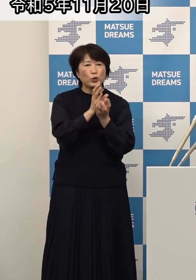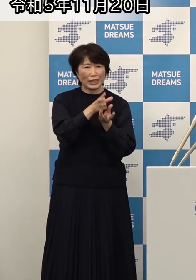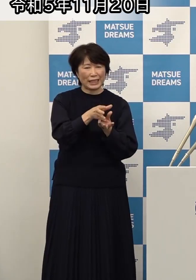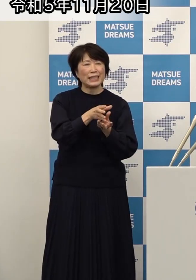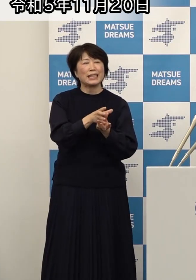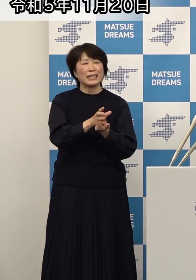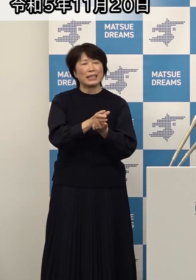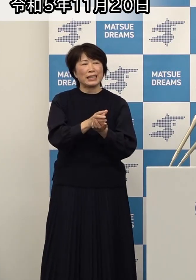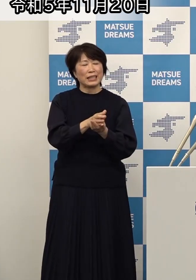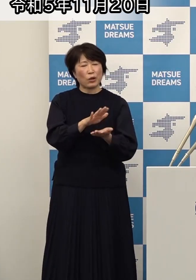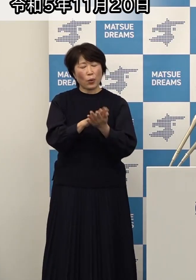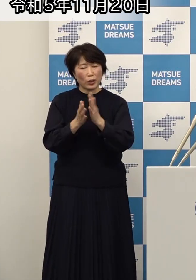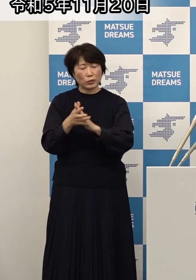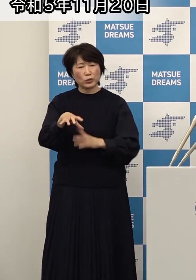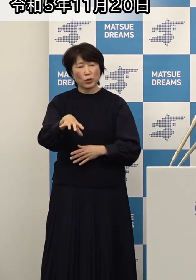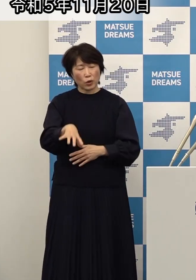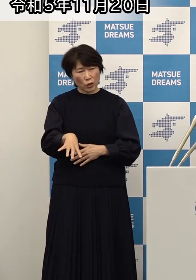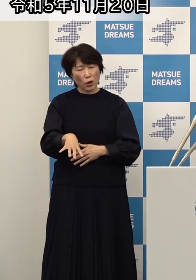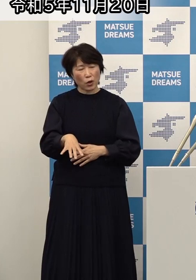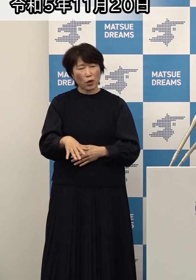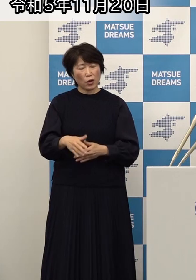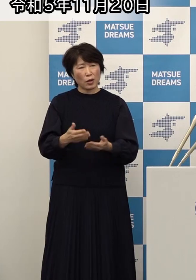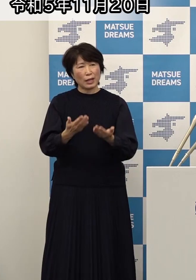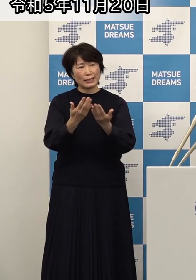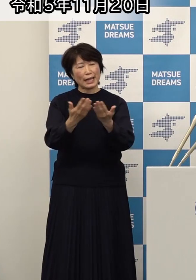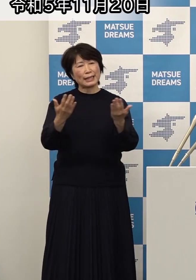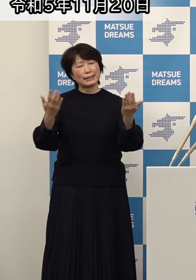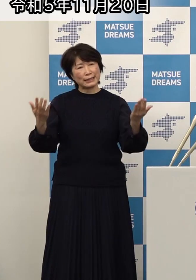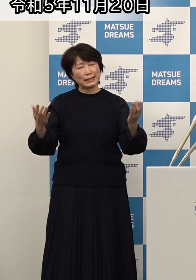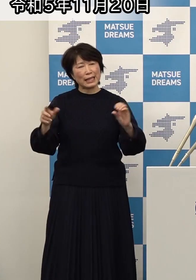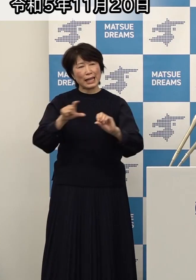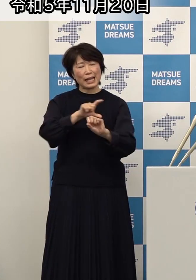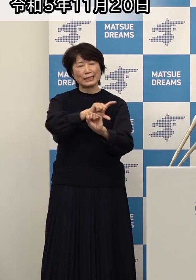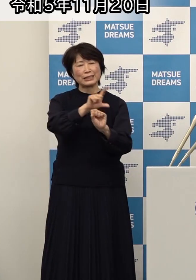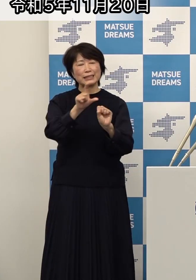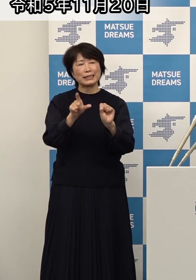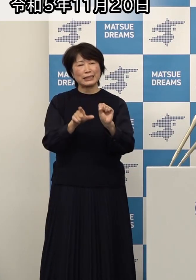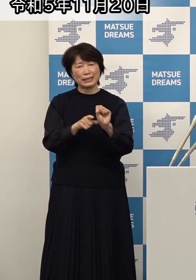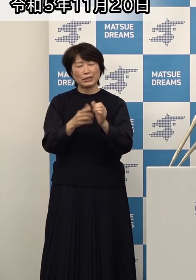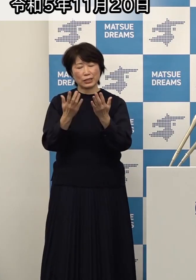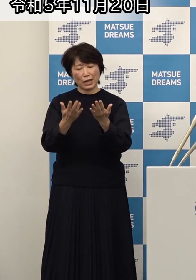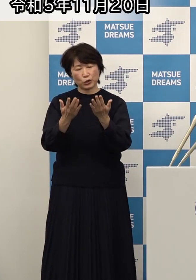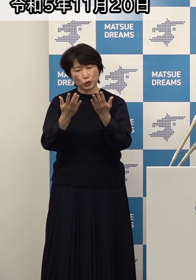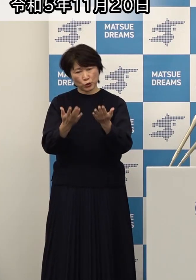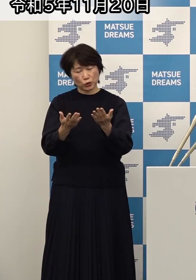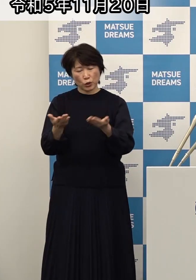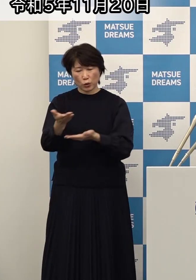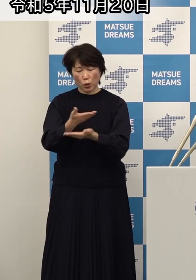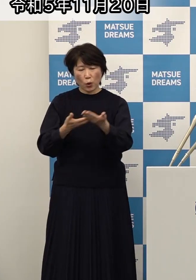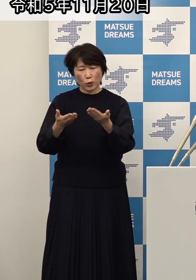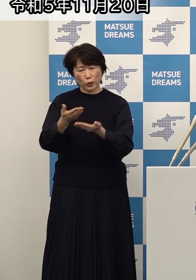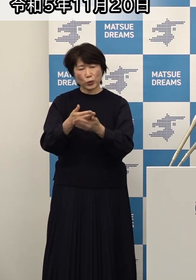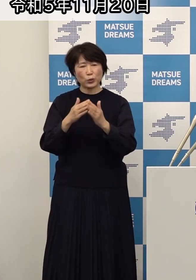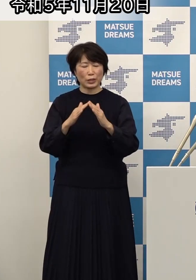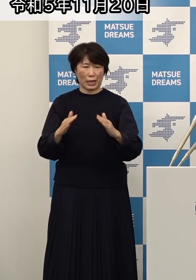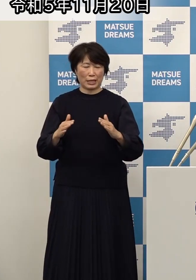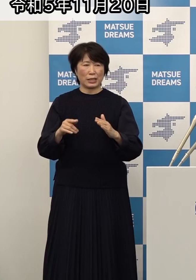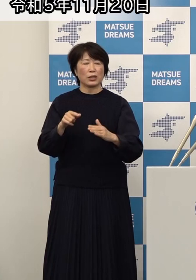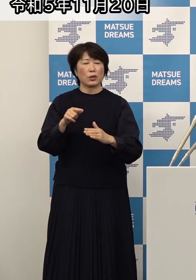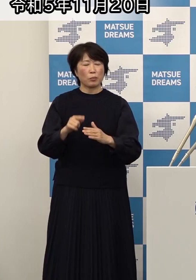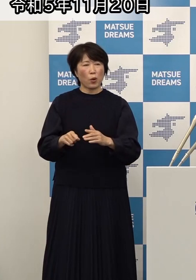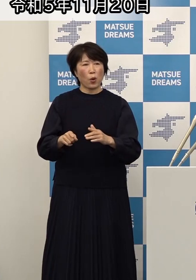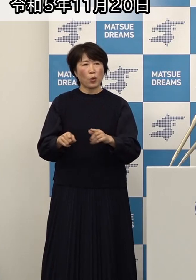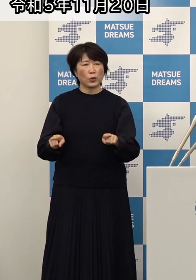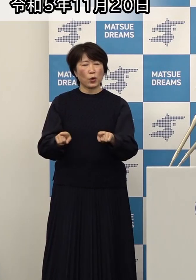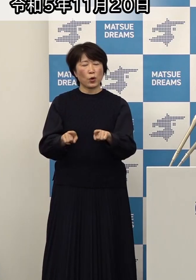の展示というのもやっております。これは SDGs 学習交流会というのを松江環境整備事業協同組合と実施